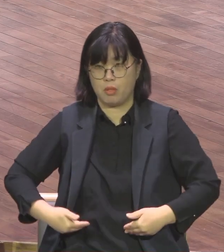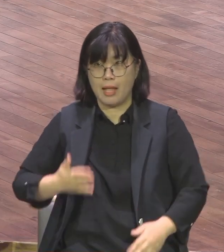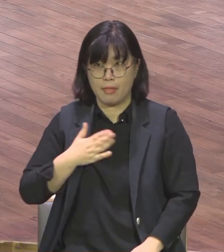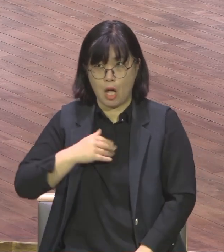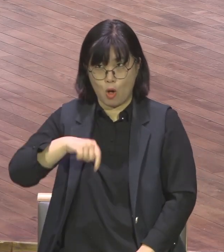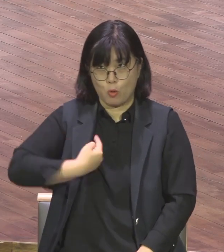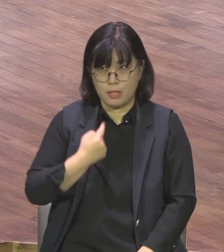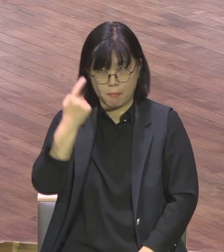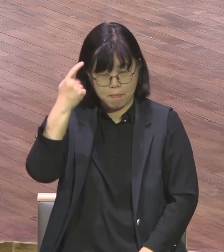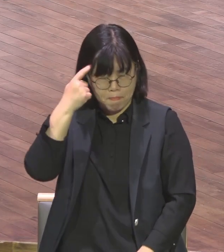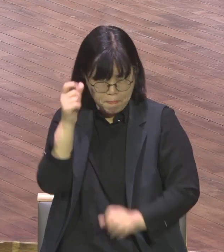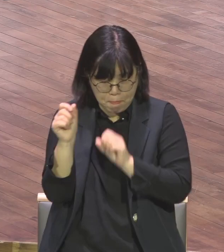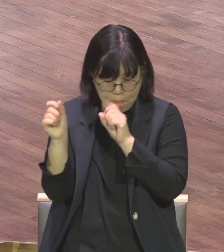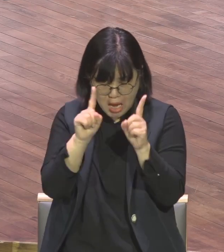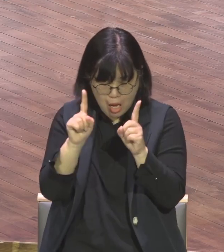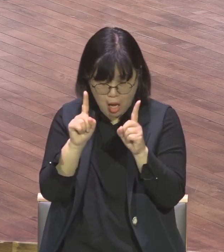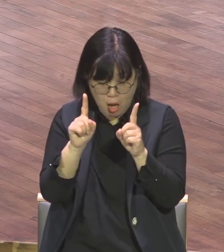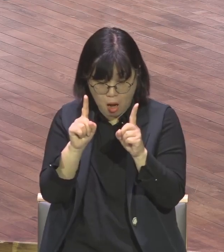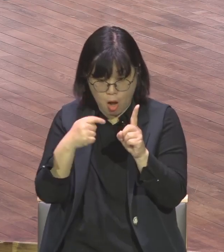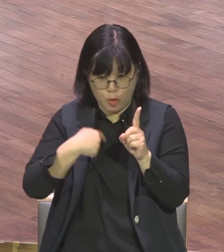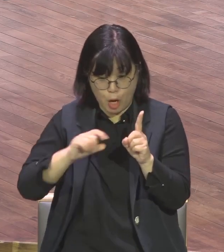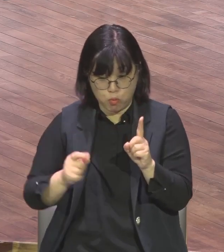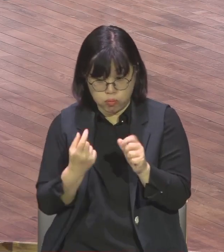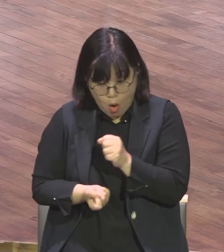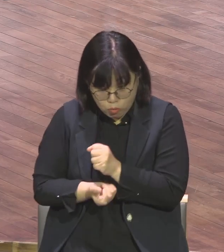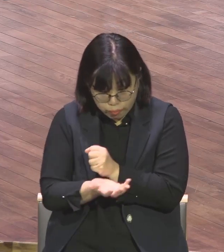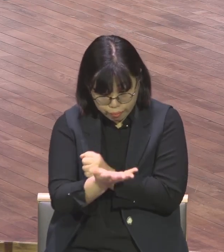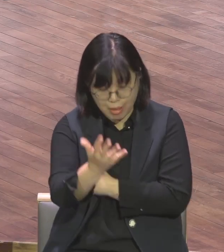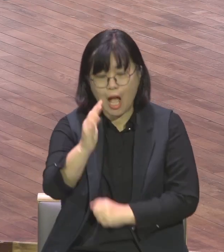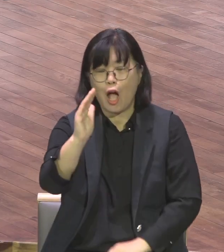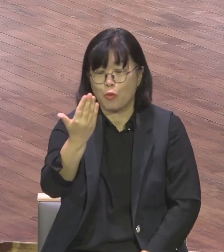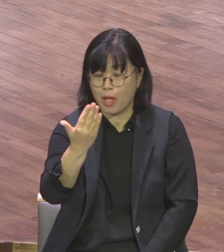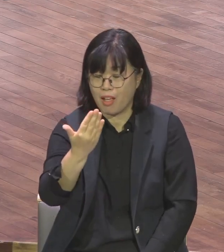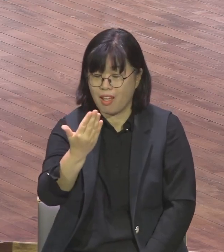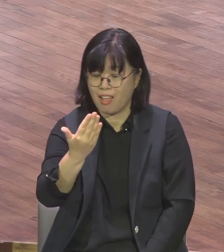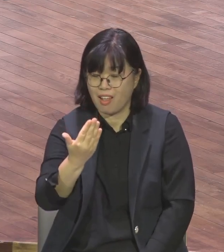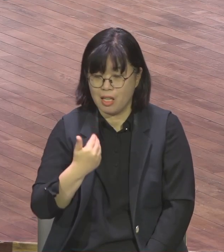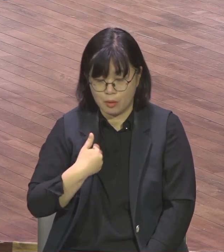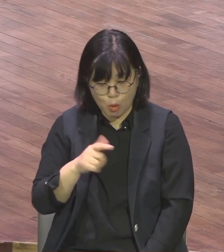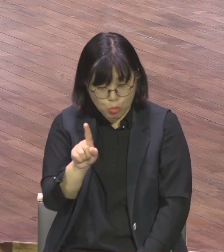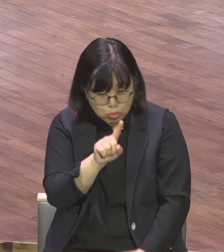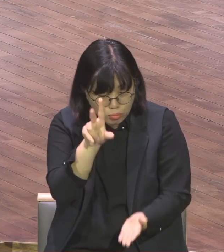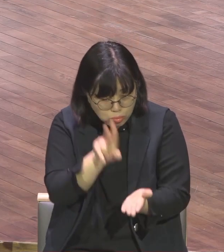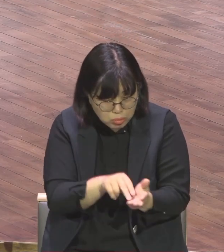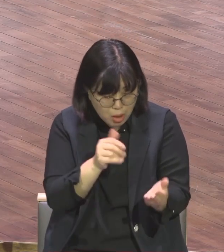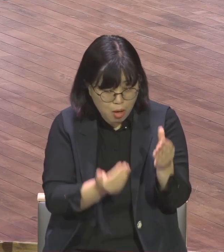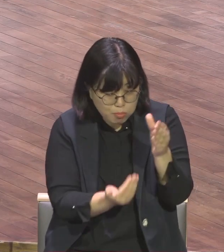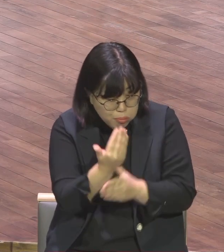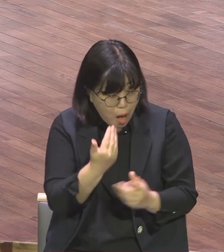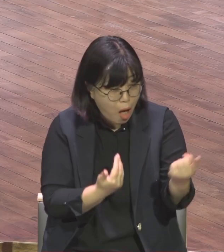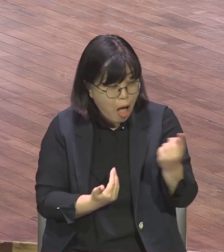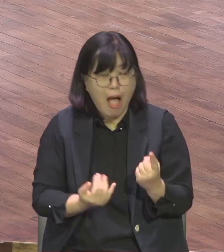문제와 사건도 걸림돌이 되지 않는다. 오히려 디딤돌이요 성장 플랫폼이 되는 것이다.